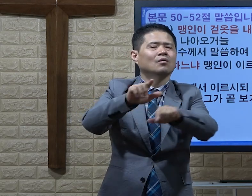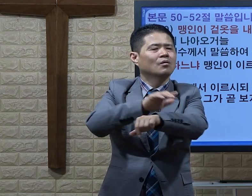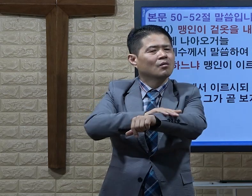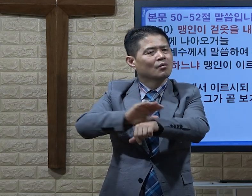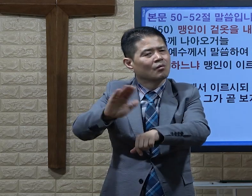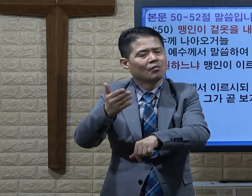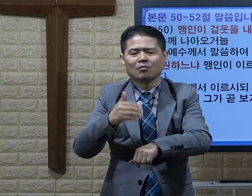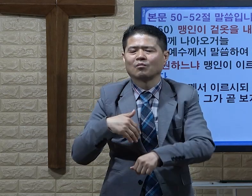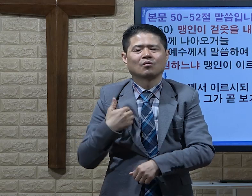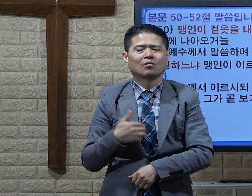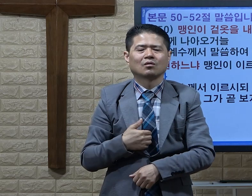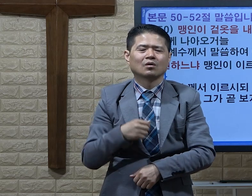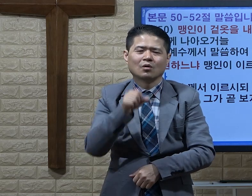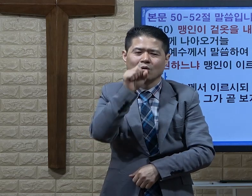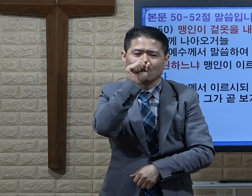세상에서 어떻게 생활하는지 모릅니다.